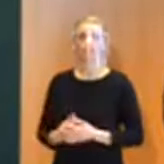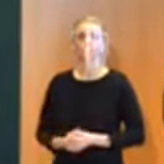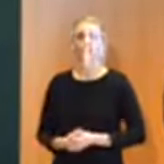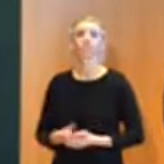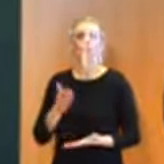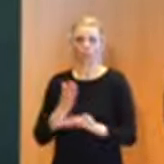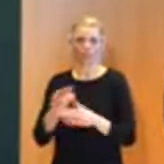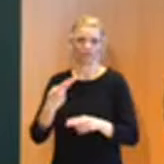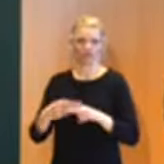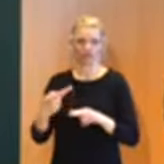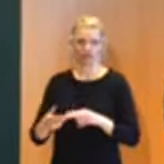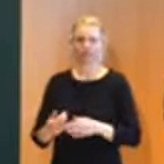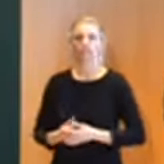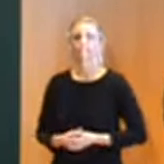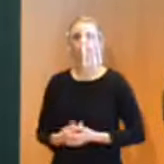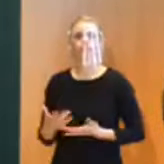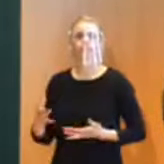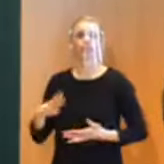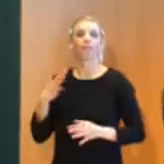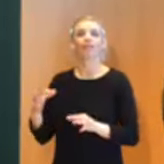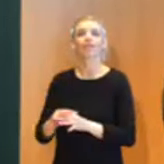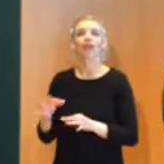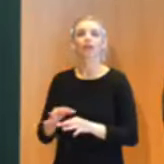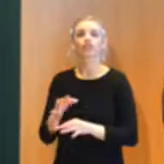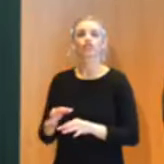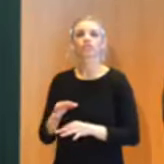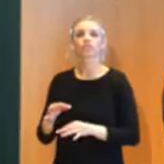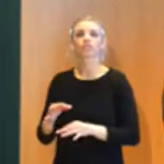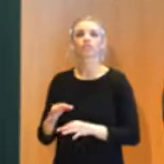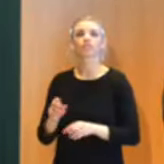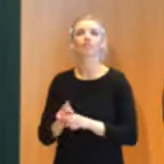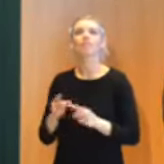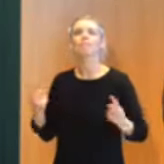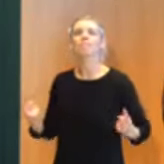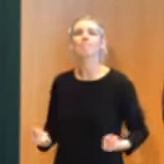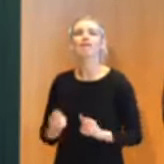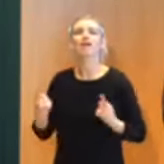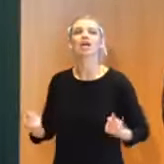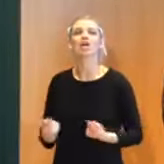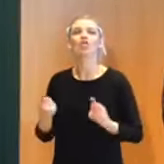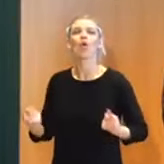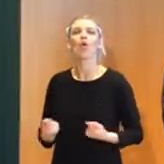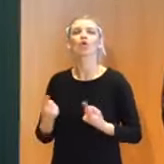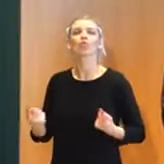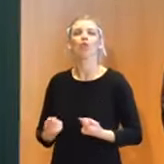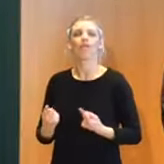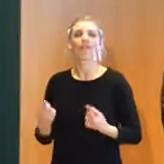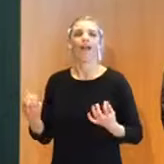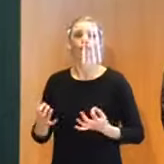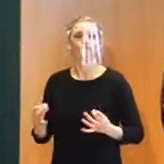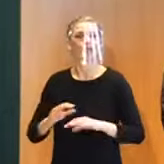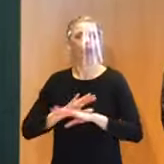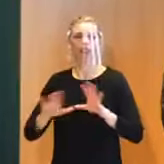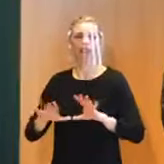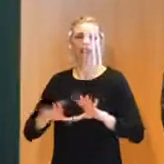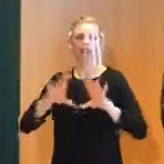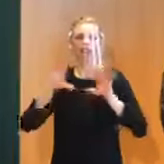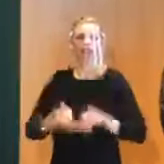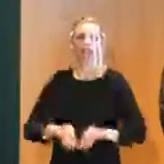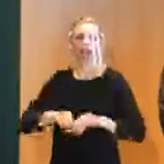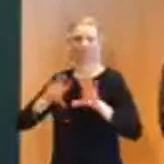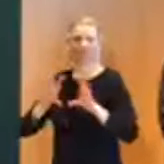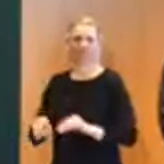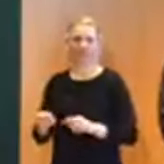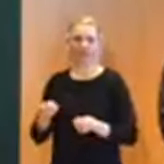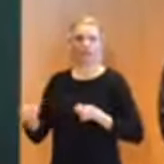už vyriešili. No Marek Krajčí jednoducho vyprodukoval takú veľkú sériu manažerských zlyhaní, že sa to nedalo prehliadať,